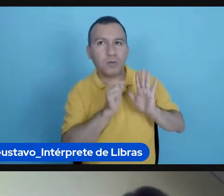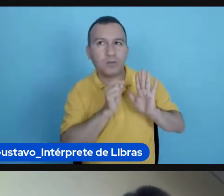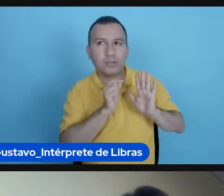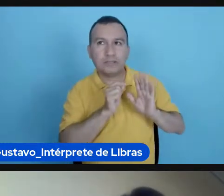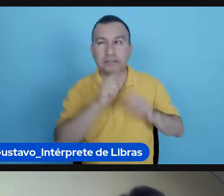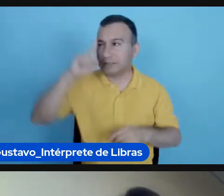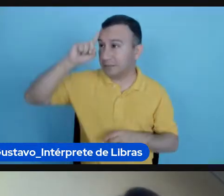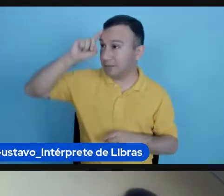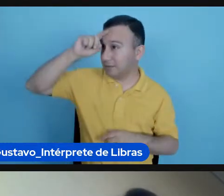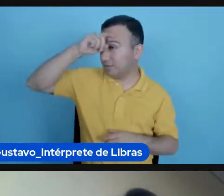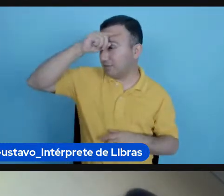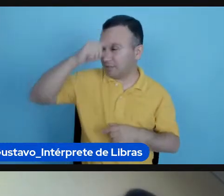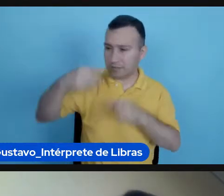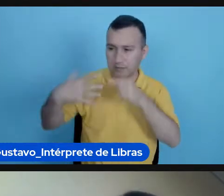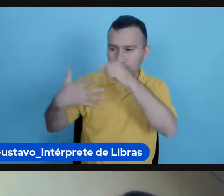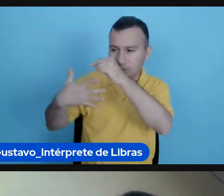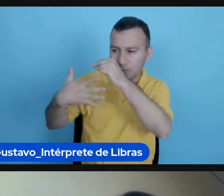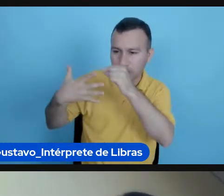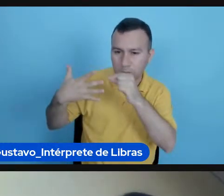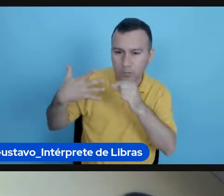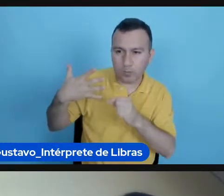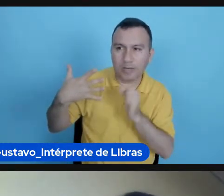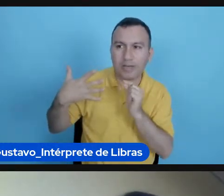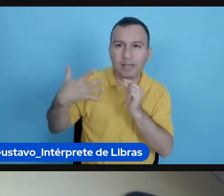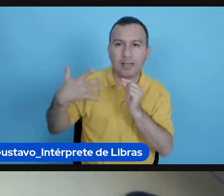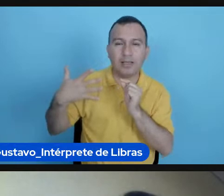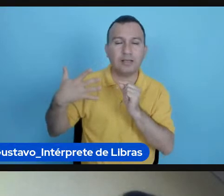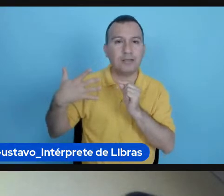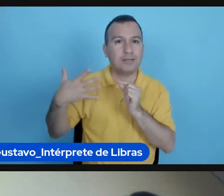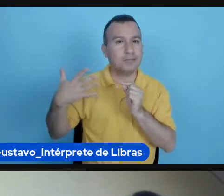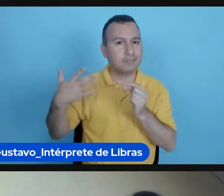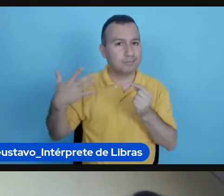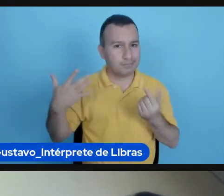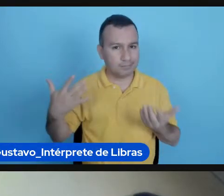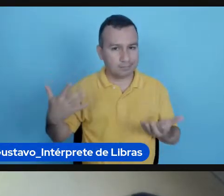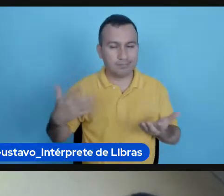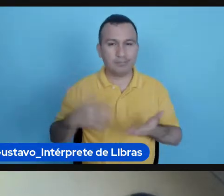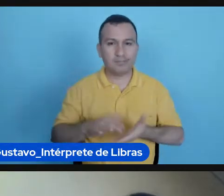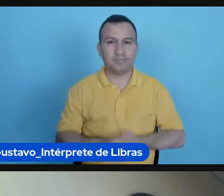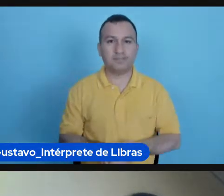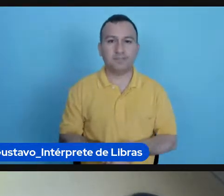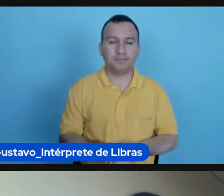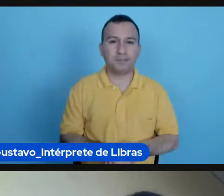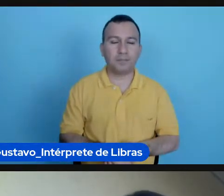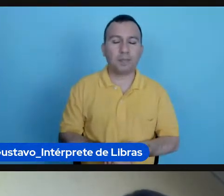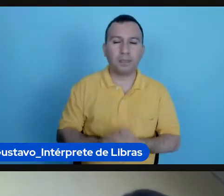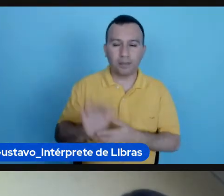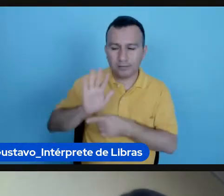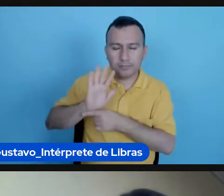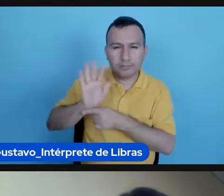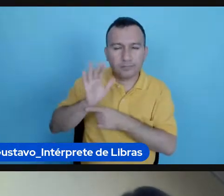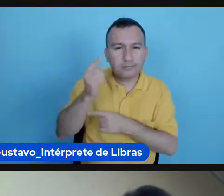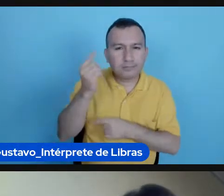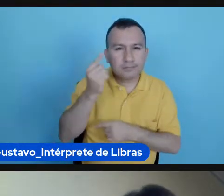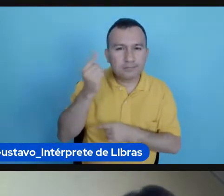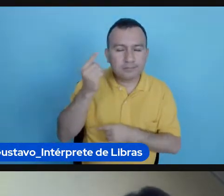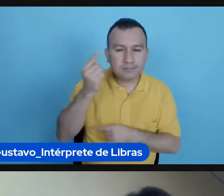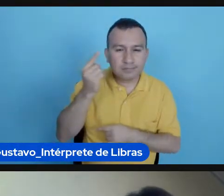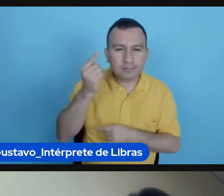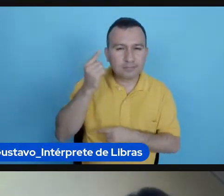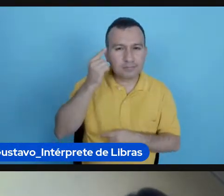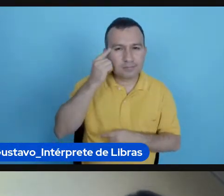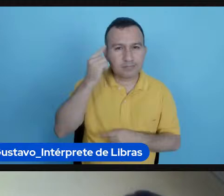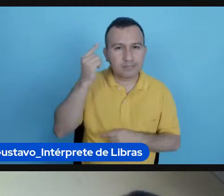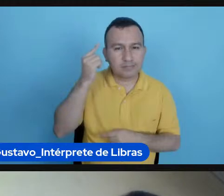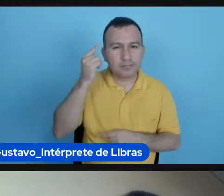gente assume que a nossa sociedade é diversa. É, aquele primeiro vídeo da Mila, né,